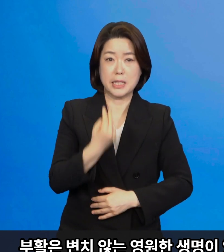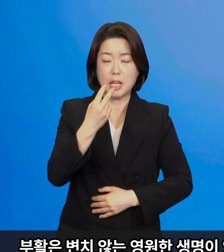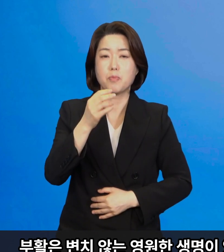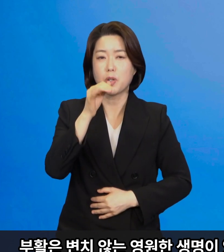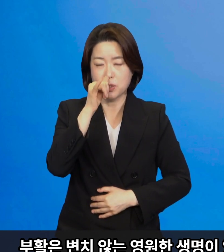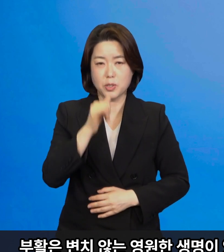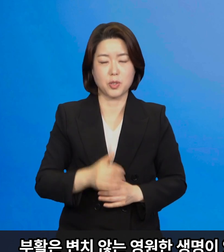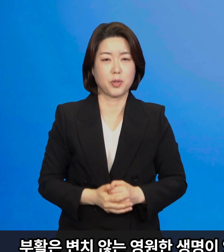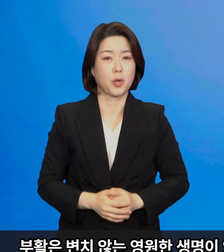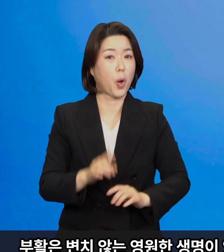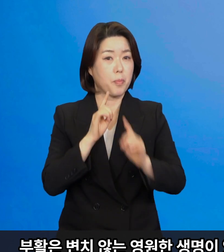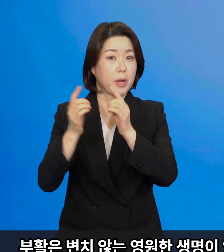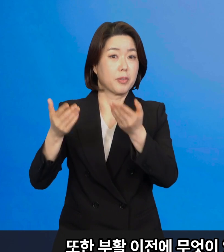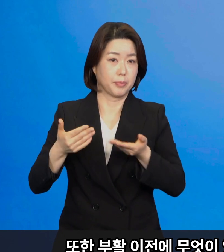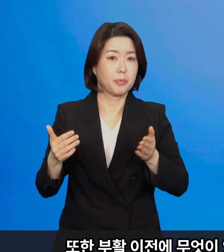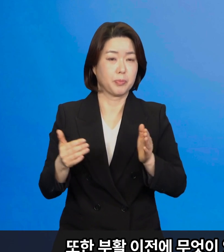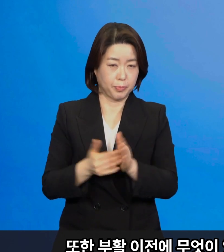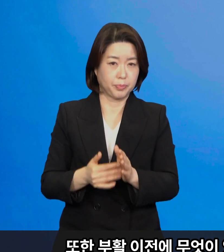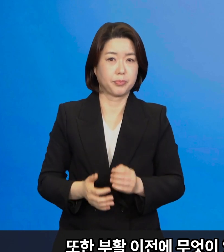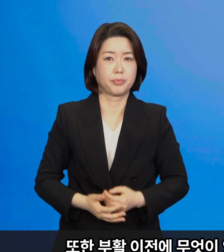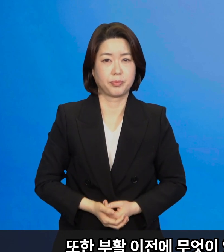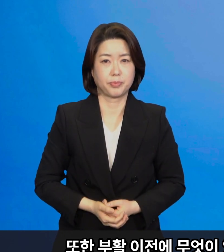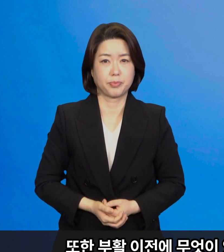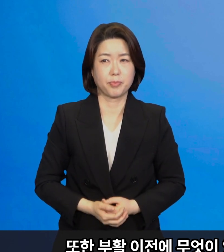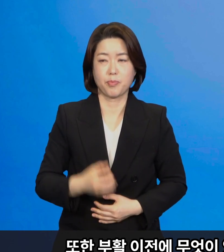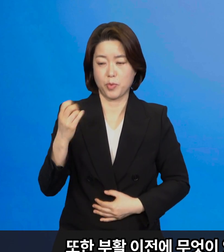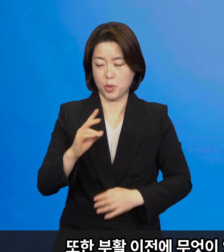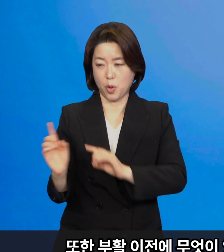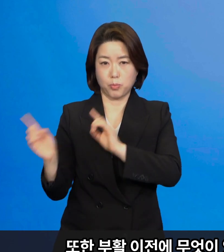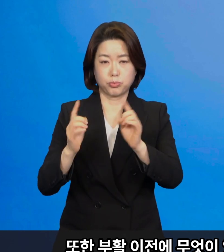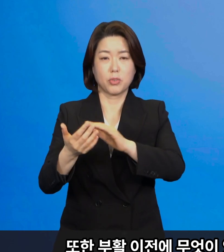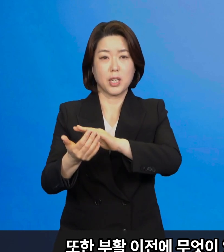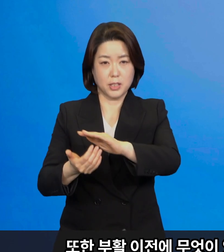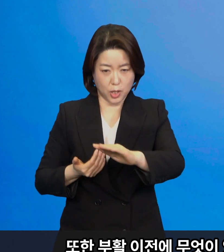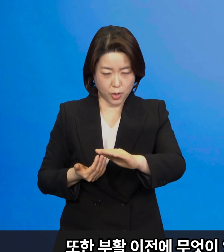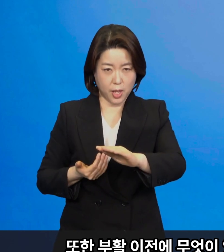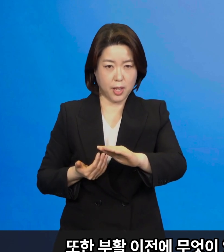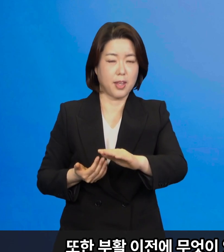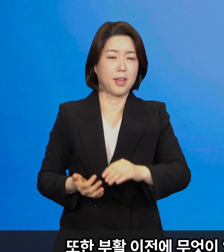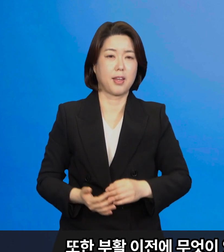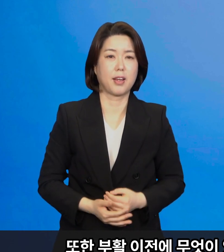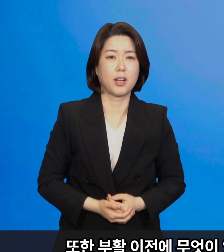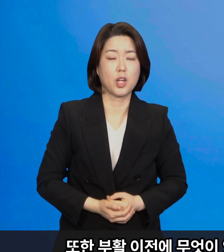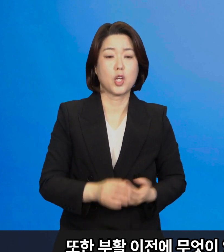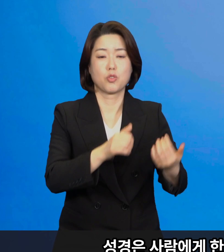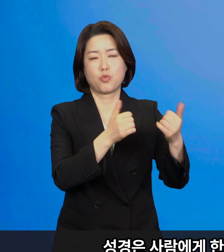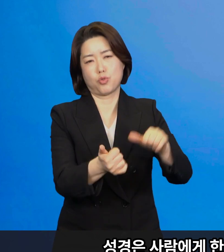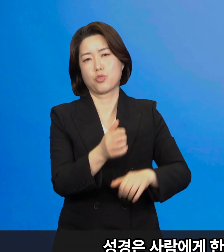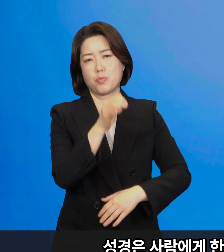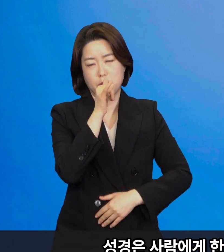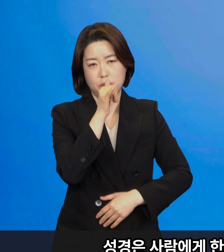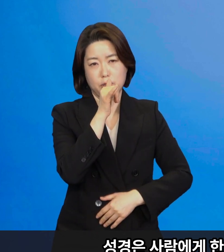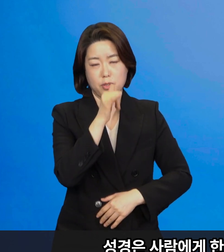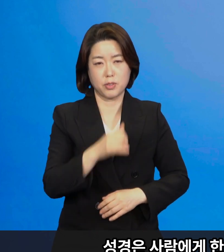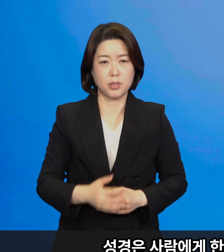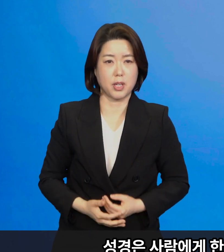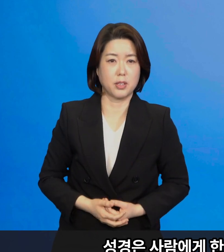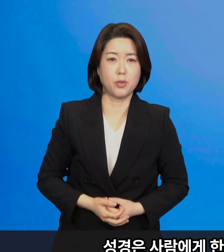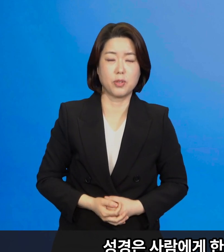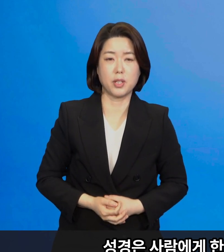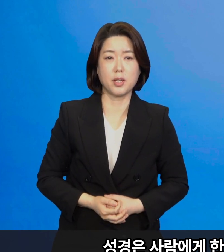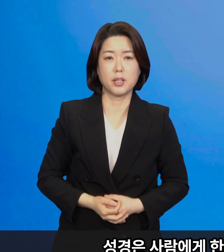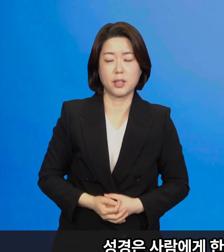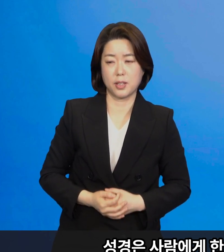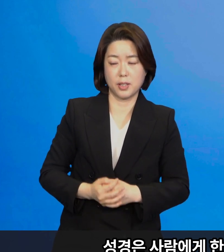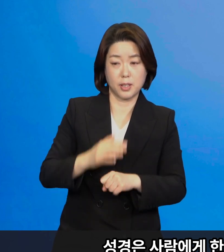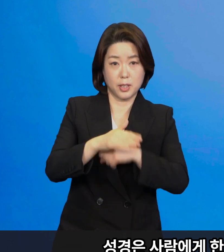하는 것을 말씀하고 있어요. 또한 부활 이전에 무엇이 있냐면 바로 죽음이 있습니다. 성경은 사람에게